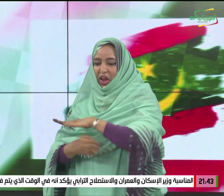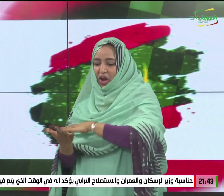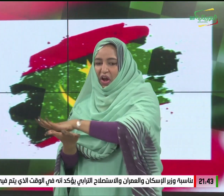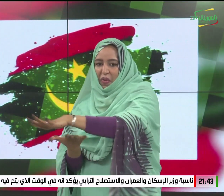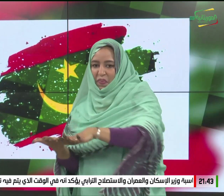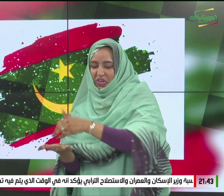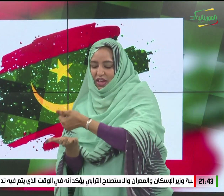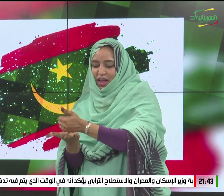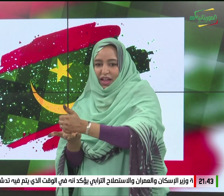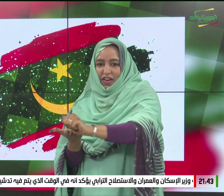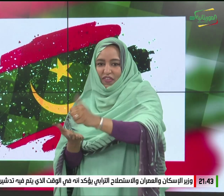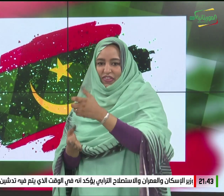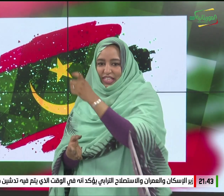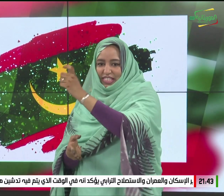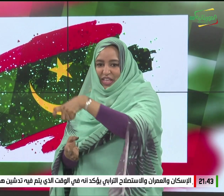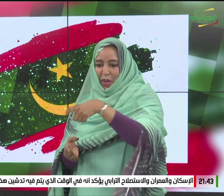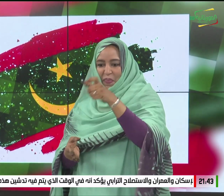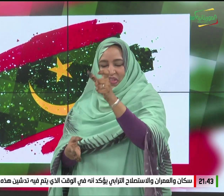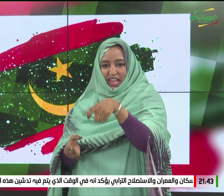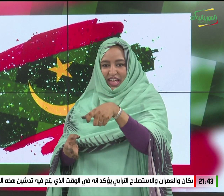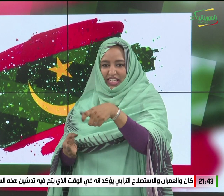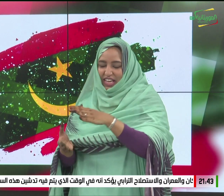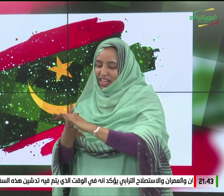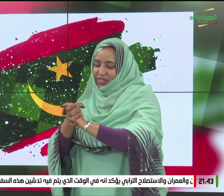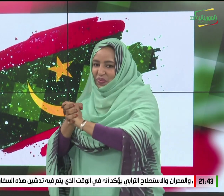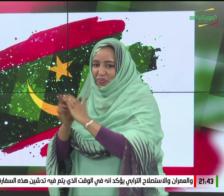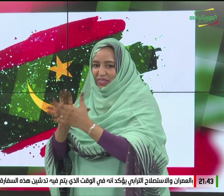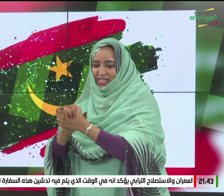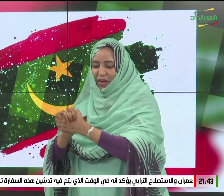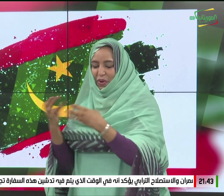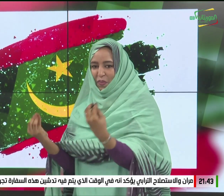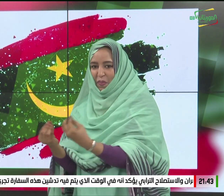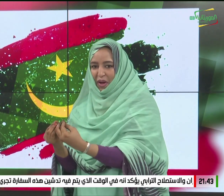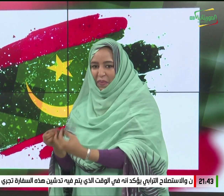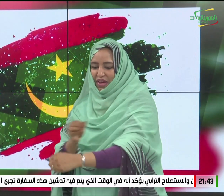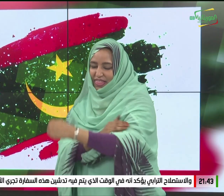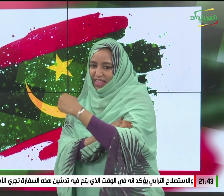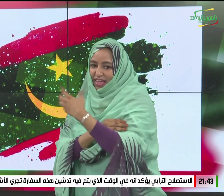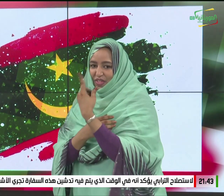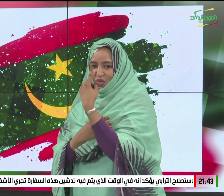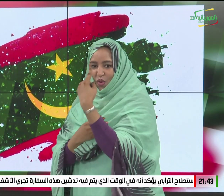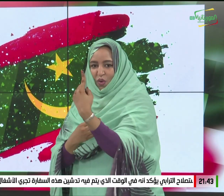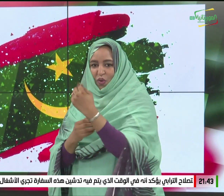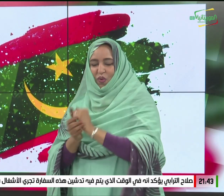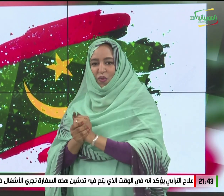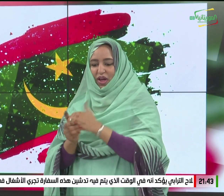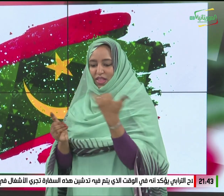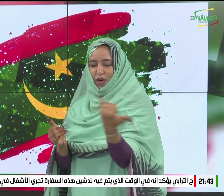ومن أكثر العوامل التي تؤدي إلى زيادة تماسك المجتمع واستقراره هو تقبل كل فرد